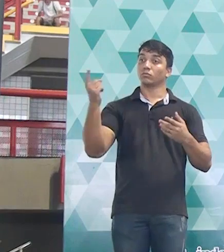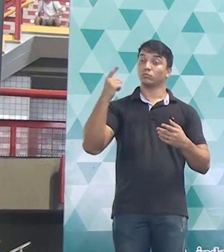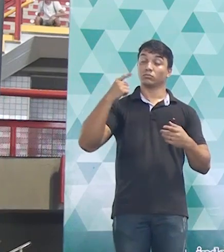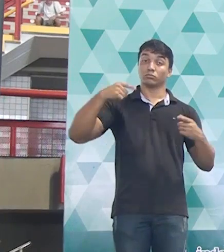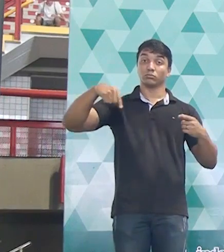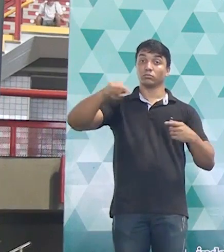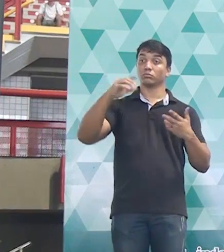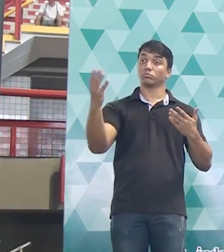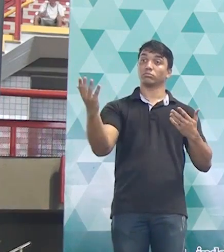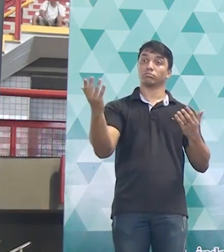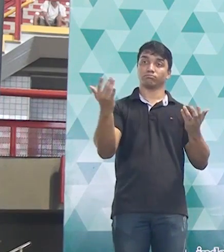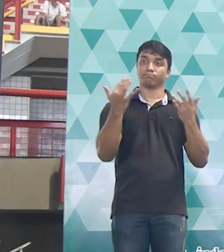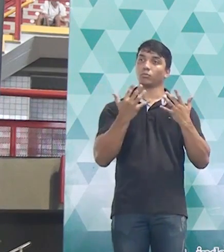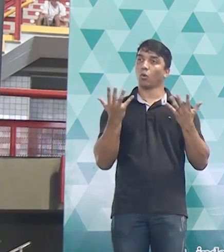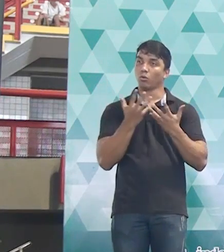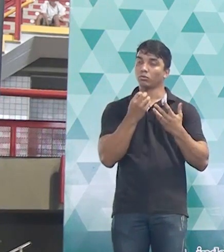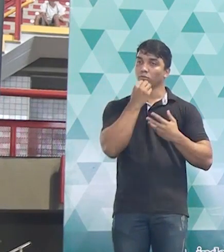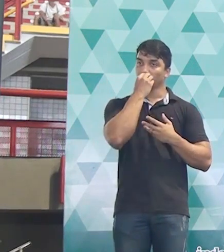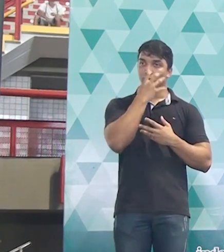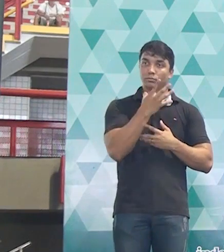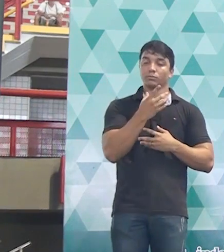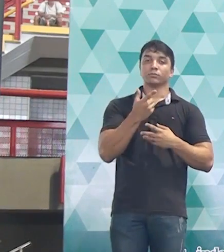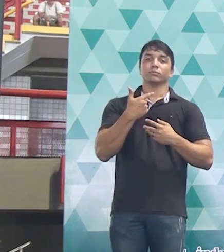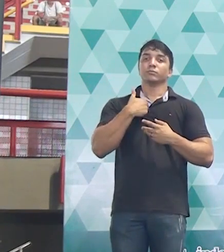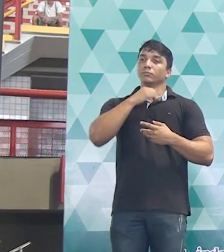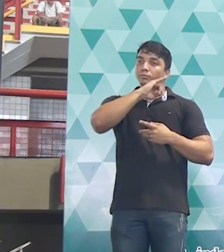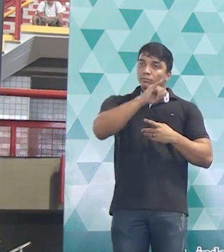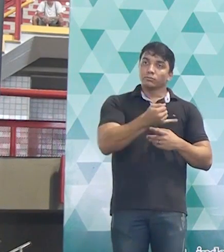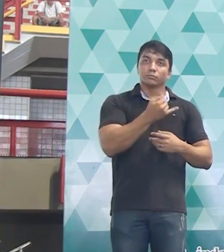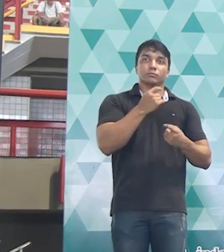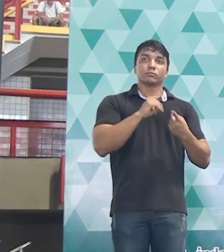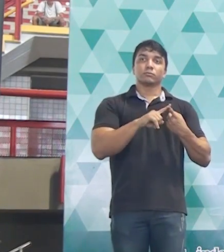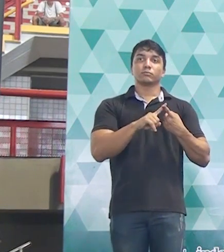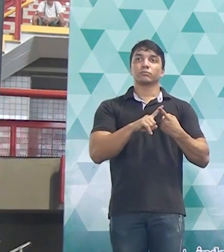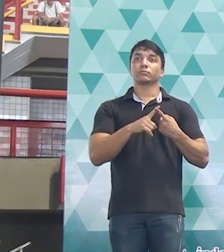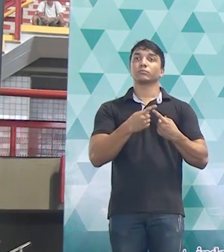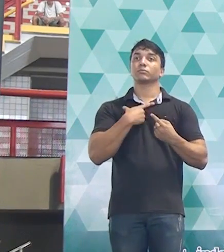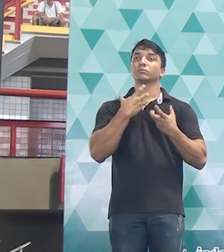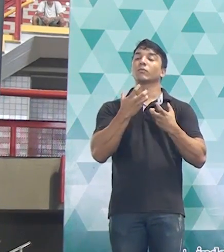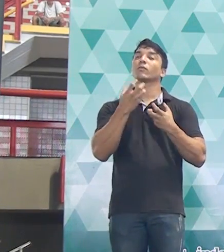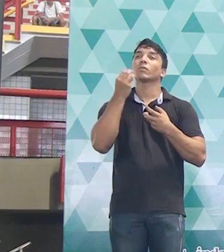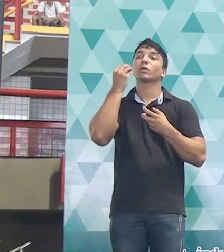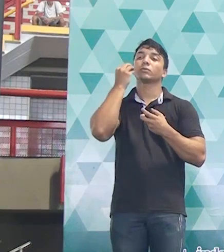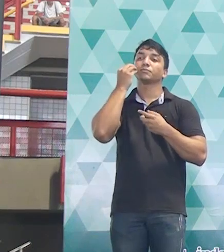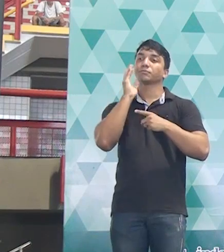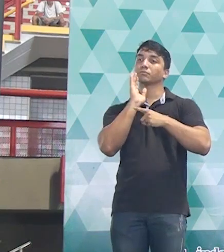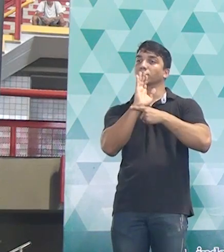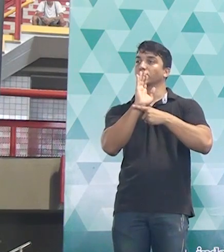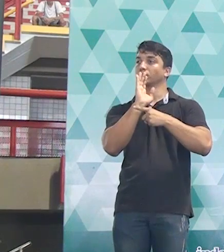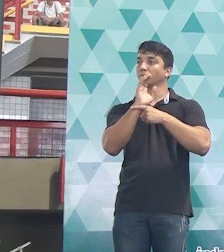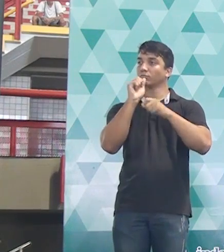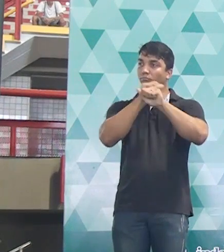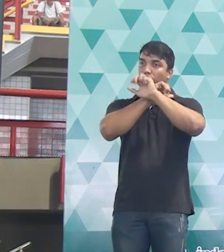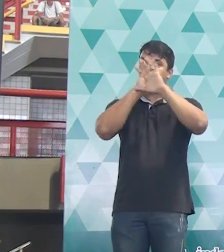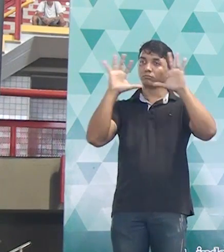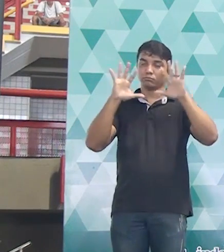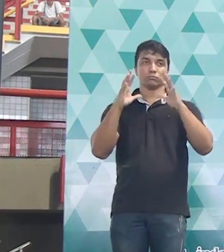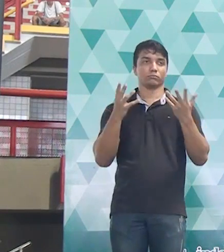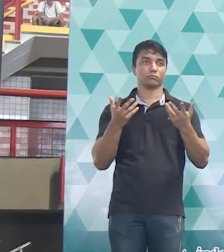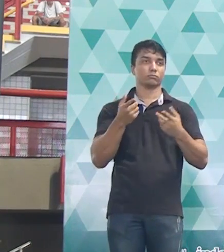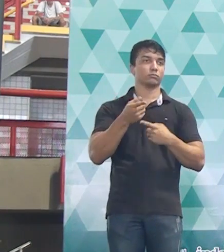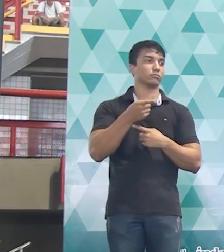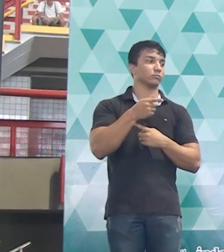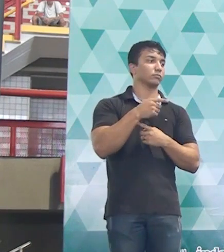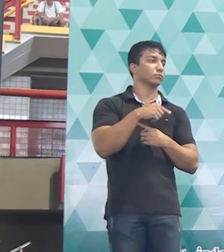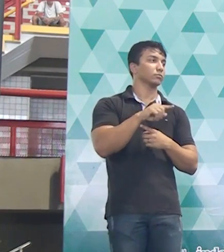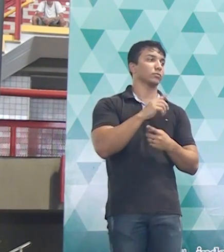vocês aqui hoje tenha valido a pena nessa primeira parte. Espero ter conseguido dar uma clareada aí no assunto e uma ajuda